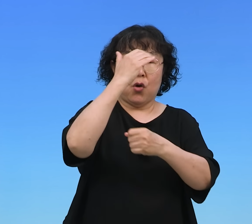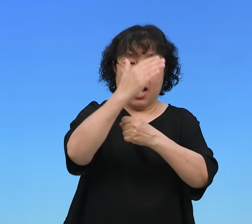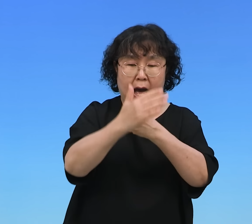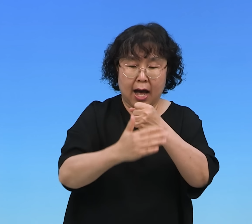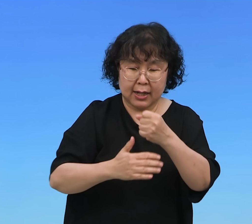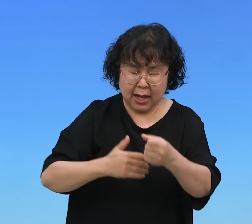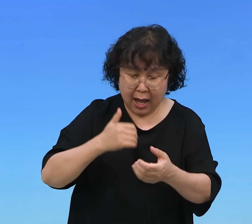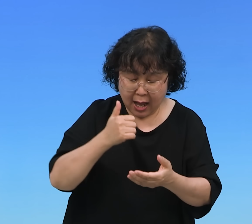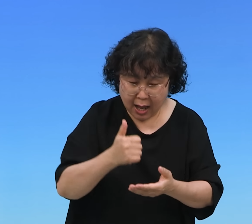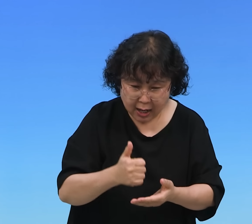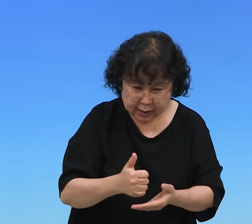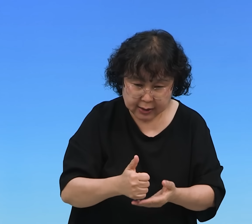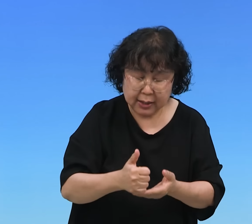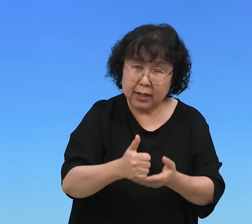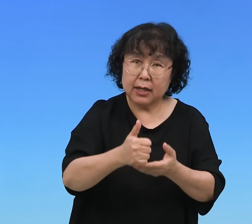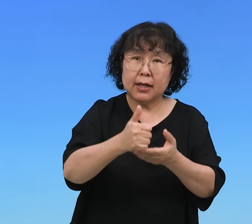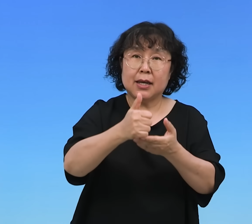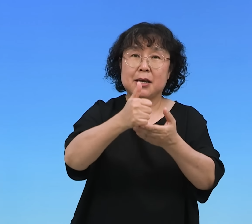나의 주